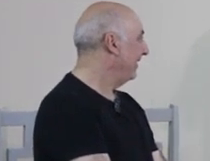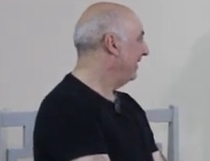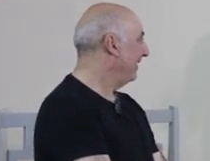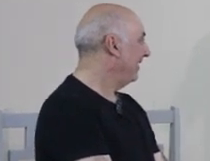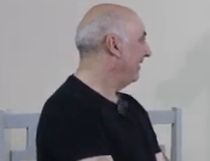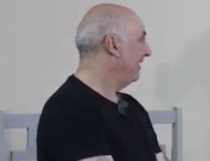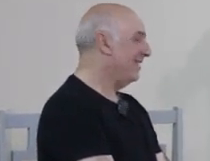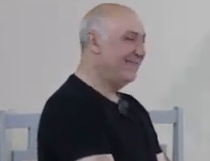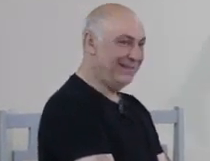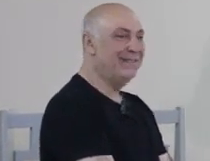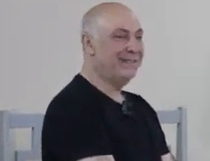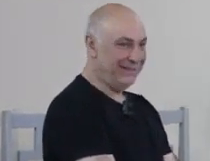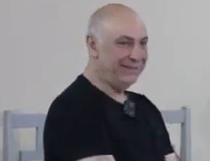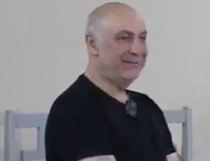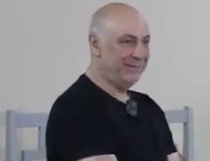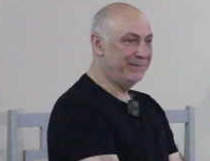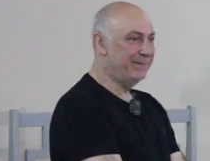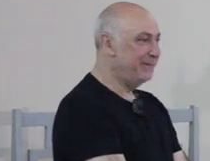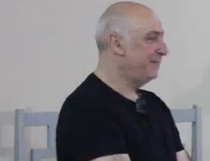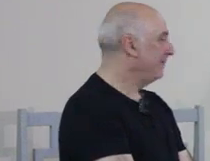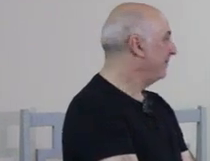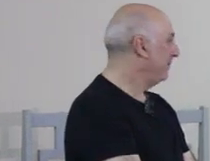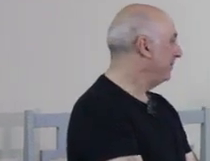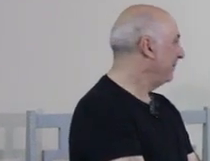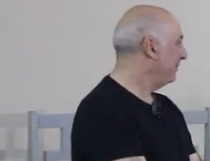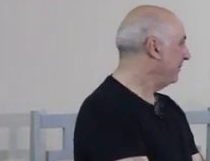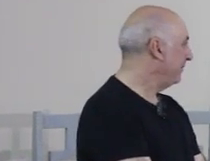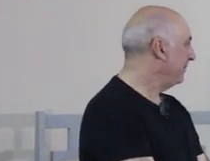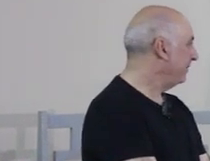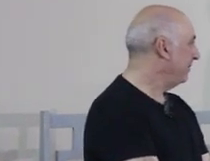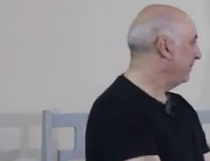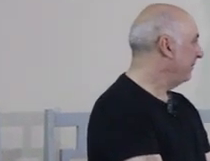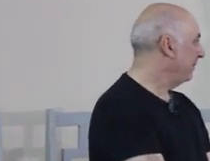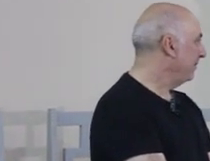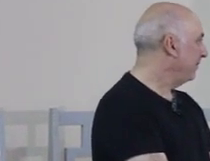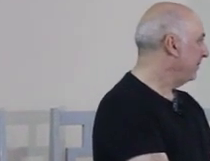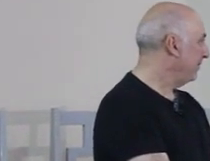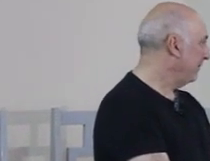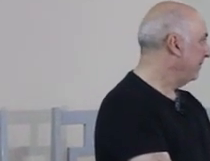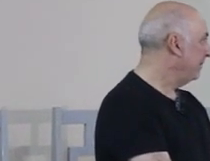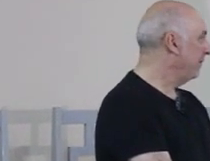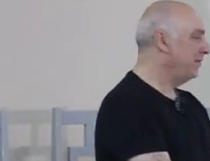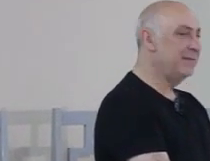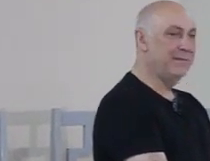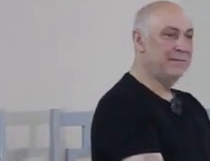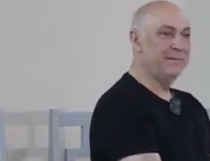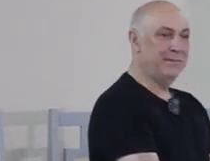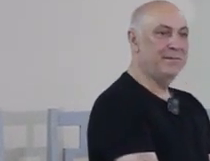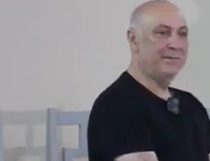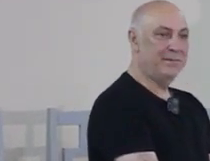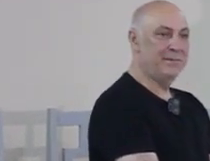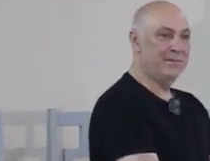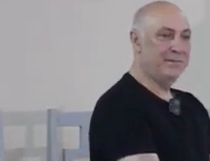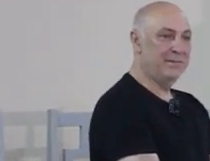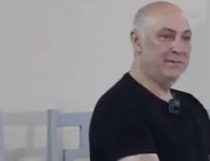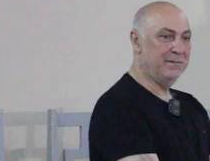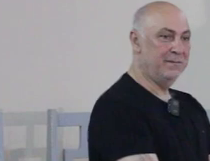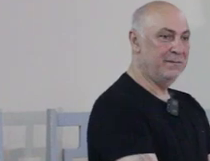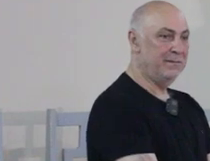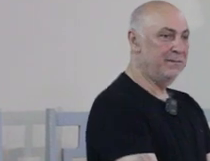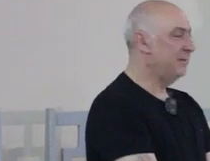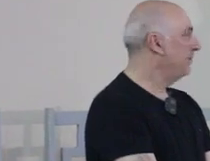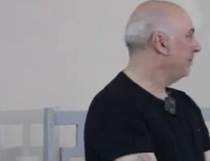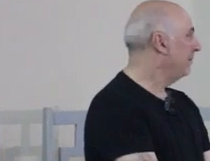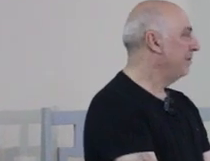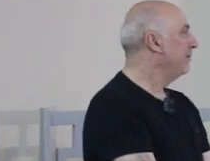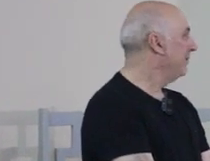maravilhoso. Quem não conhece, precisa conhecer. Há um projeto legal para lá. E outra coisa, Luiz Fernando, tá, que é nosso amigo, que hoje é presidente do Porto, pode